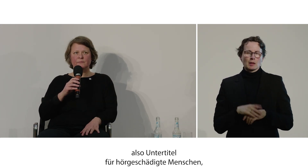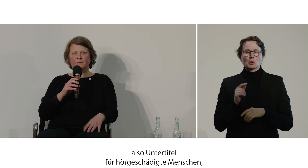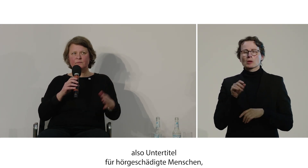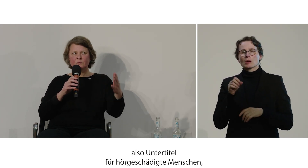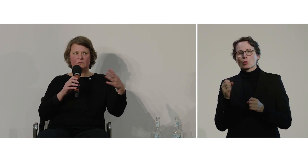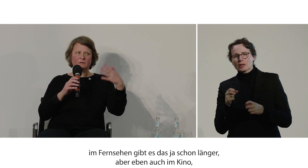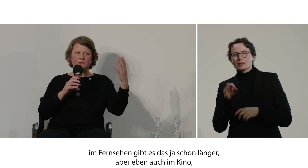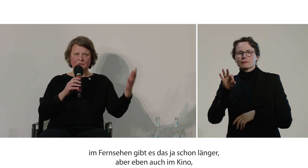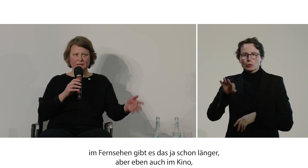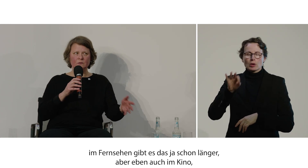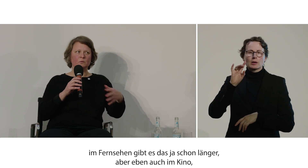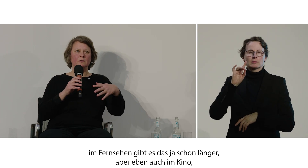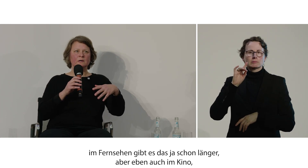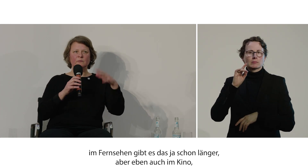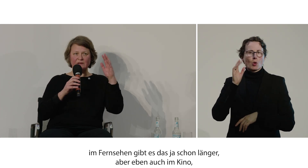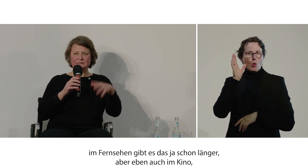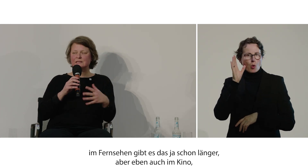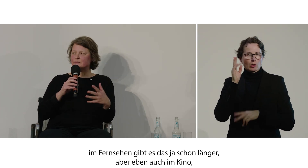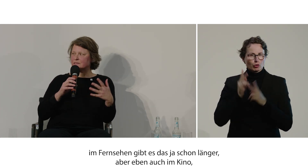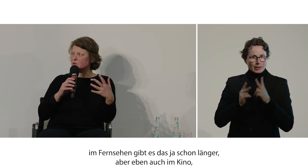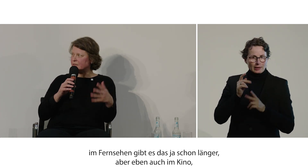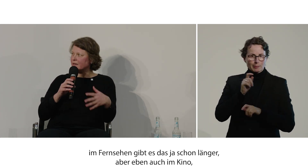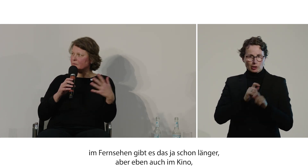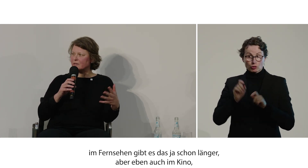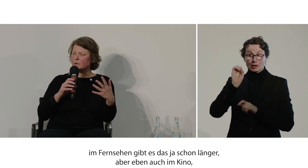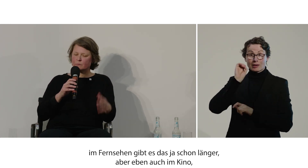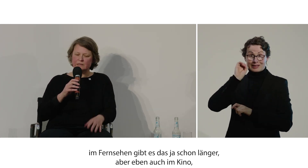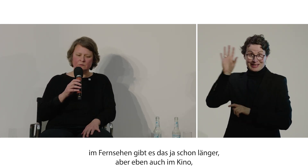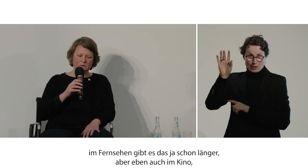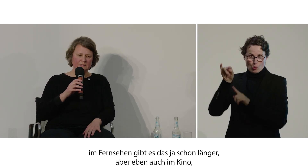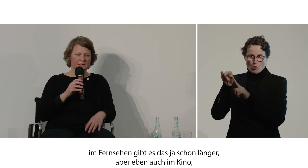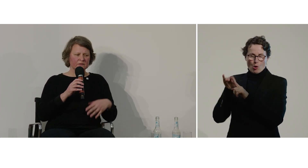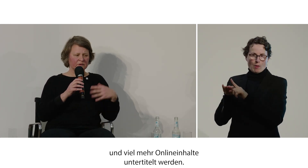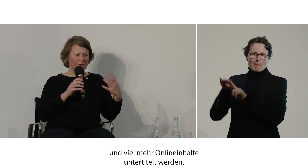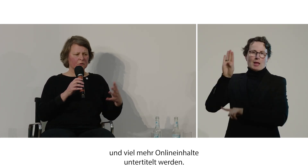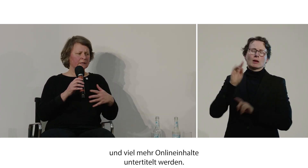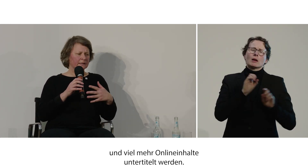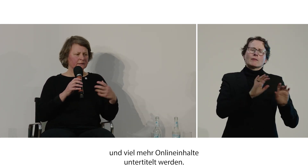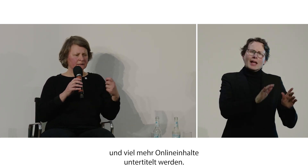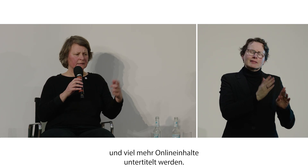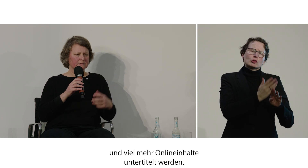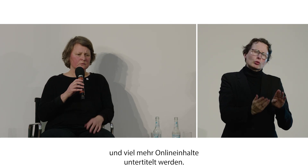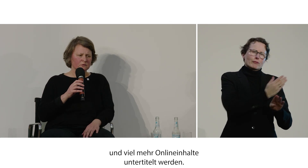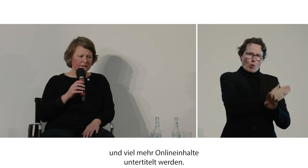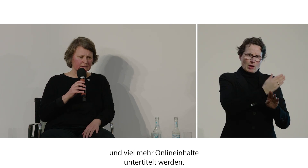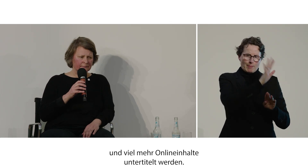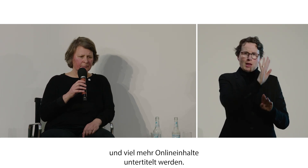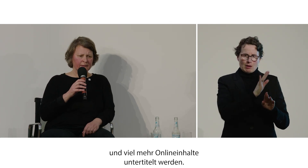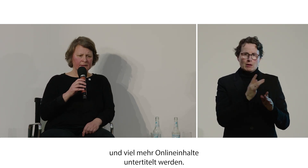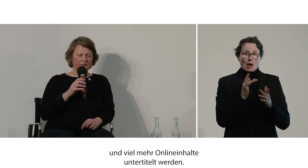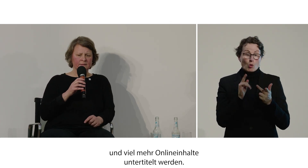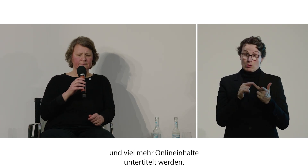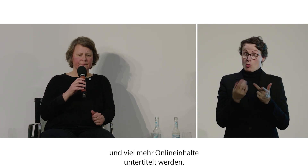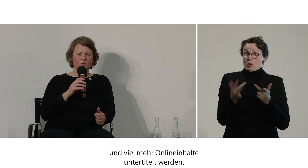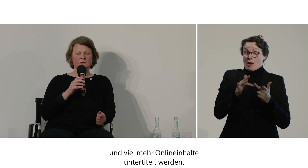im Kino, im Fernsehen gibt es das ja schon länger, aber eben auch im Kino und viel mehr Online-Inhalte und so weiter